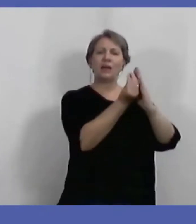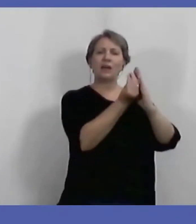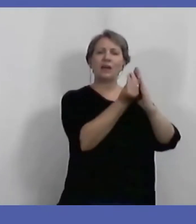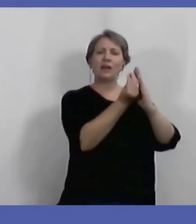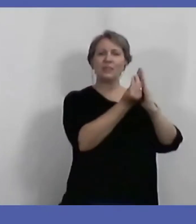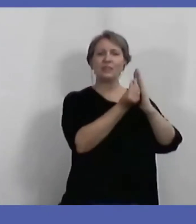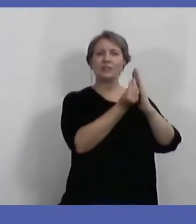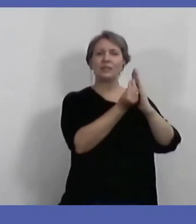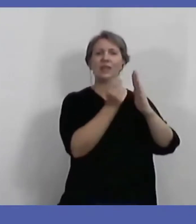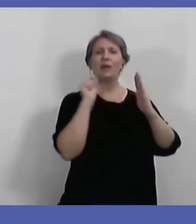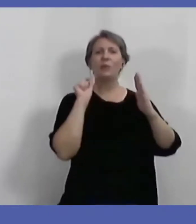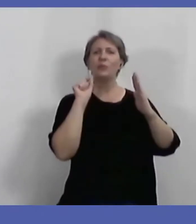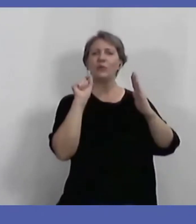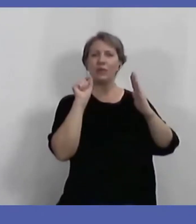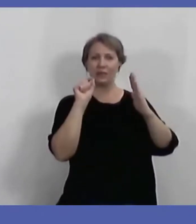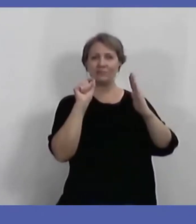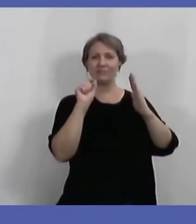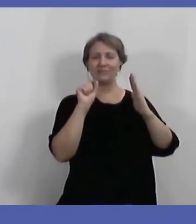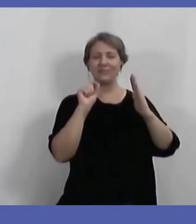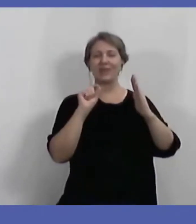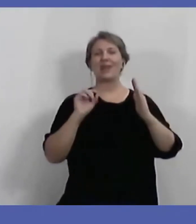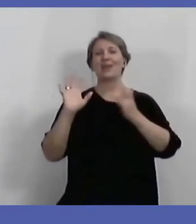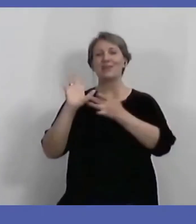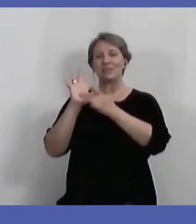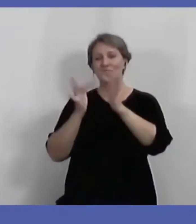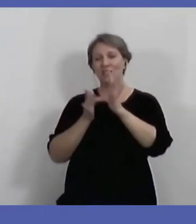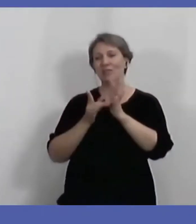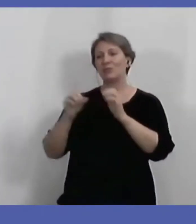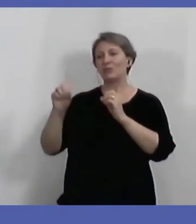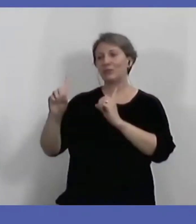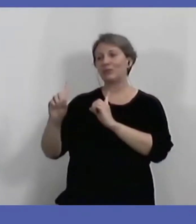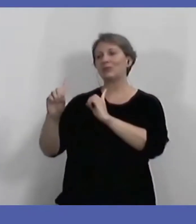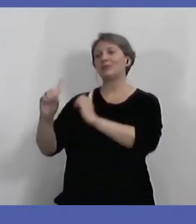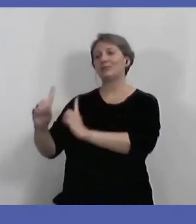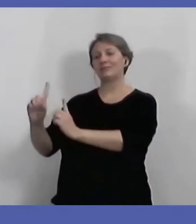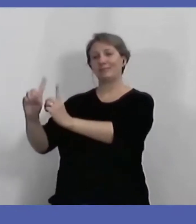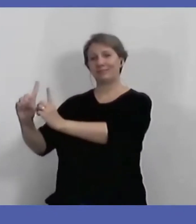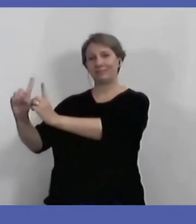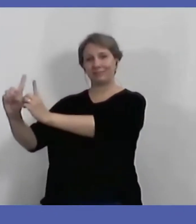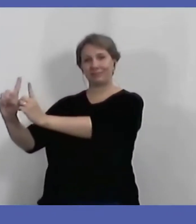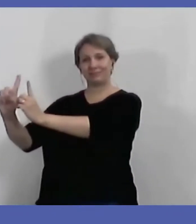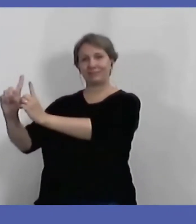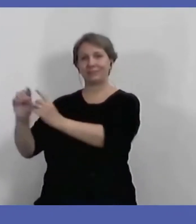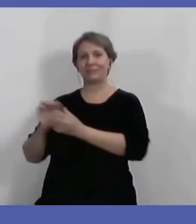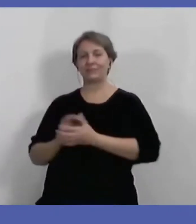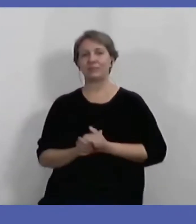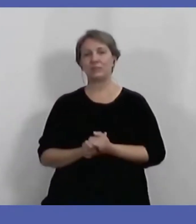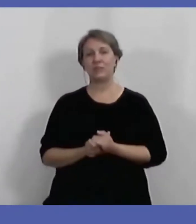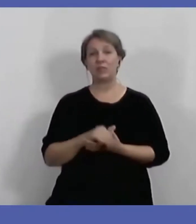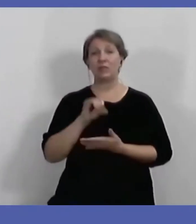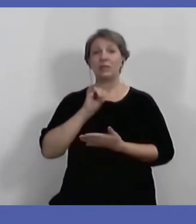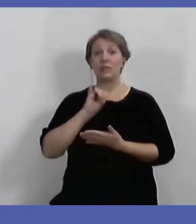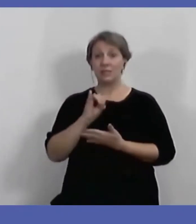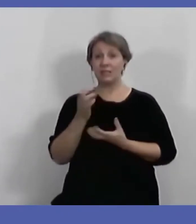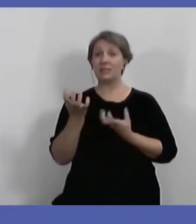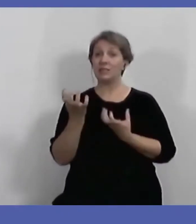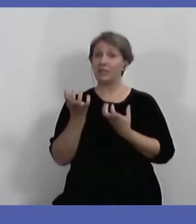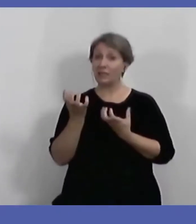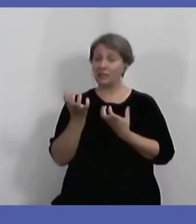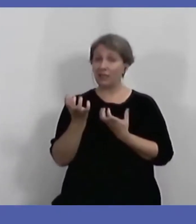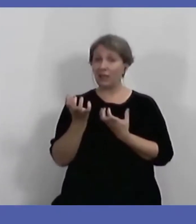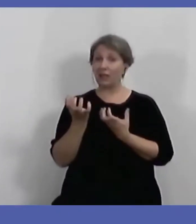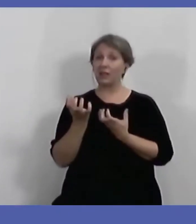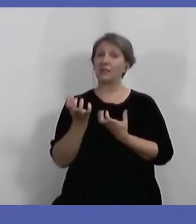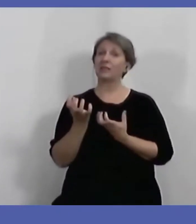Senhor. Amém? Se alguém quer vir após mim, a si mesmo se negue, tome a